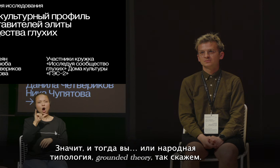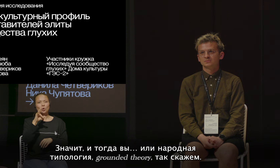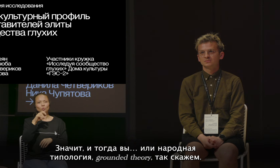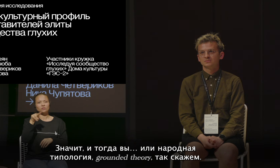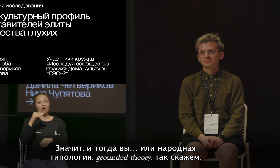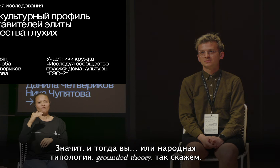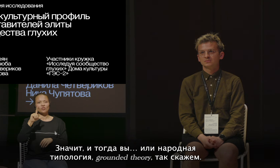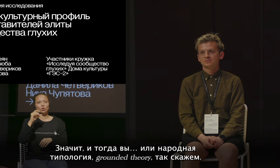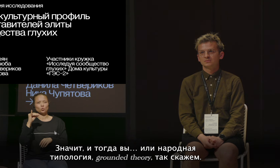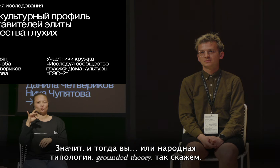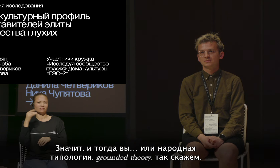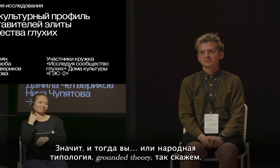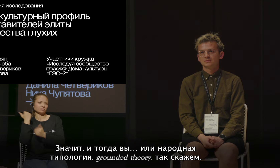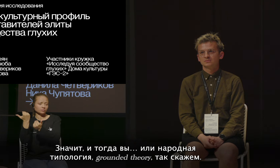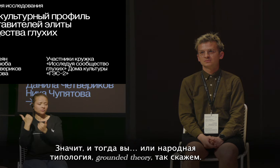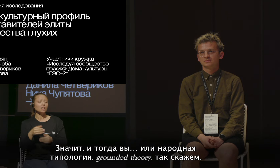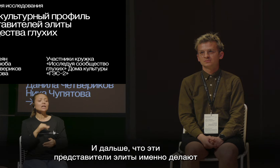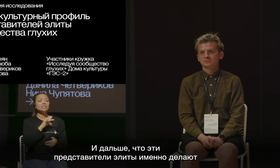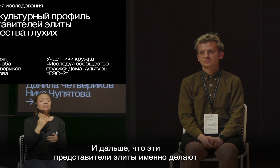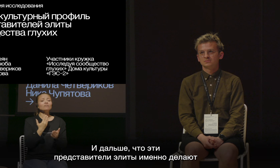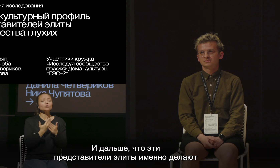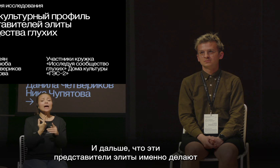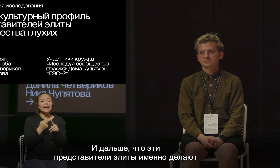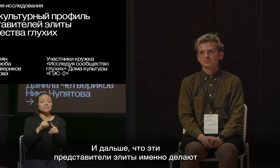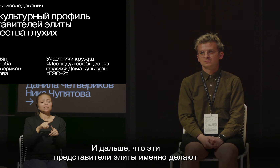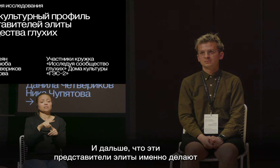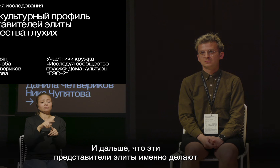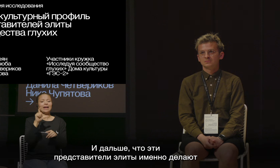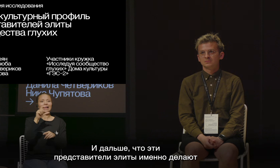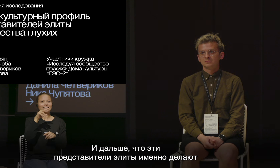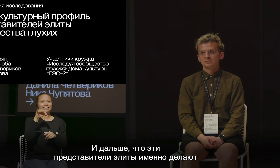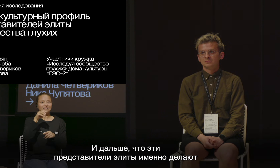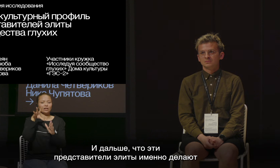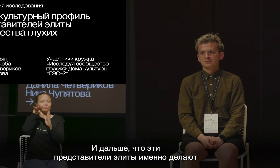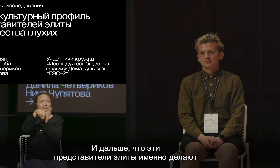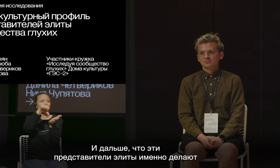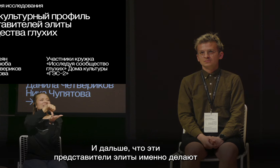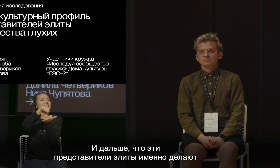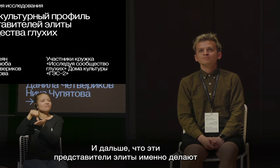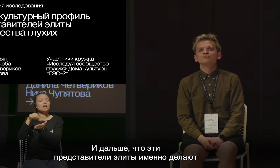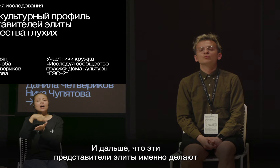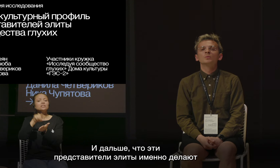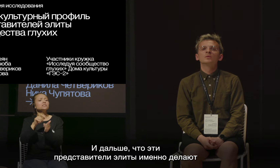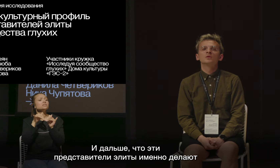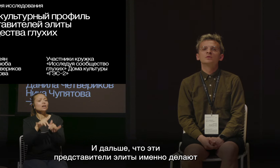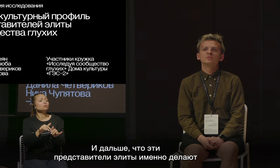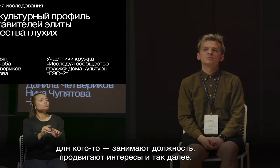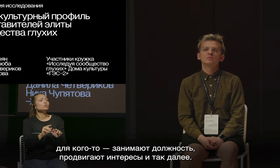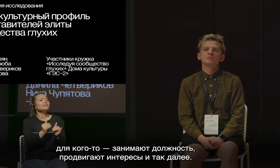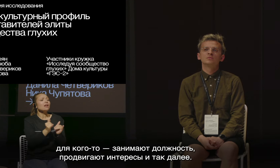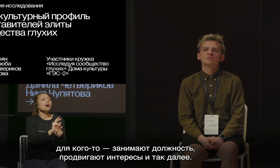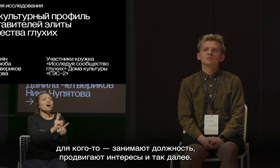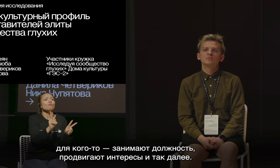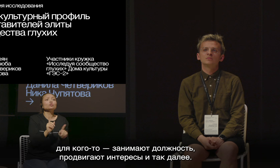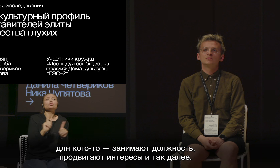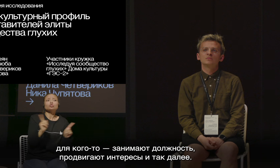эти представители элиты именно делают для кого-то, занимают должность, продвигают интересы и так далее. Вот